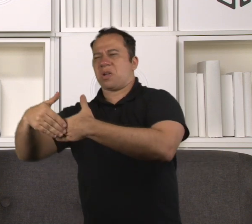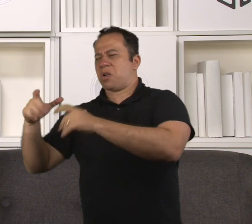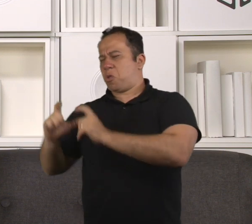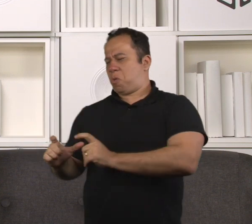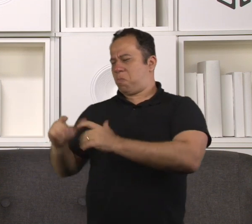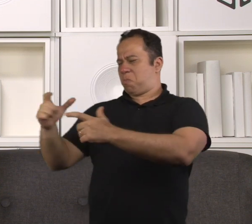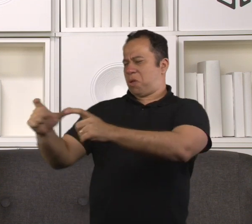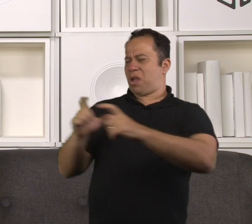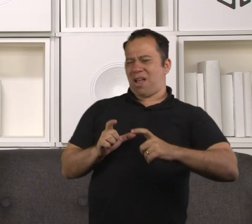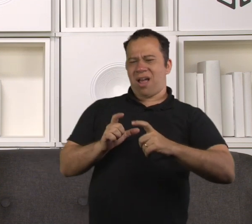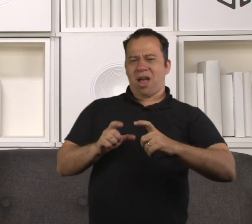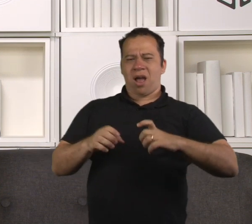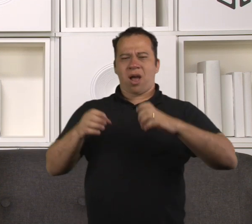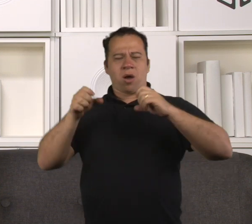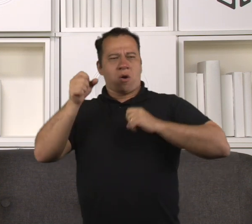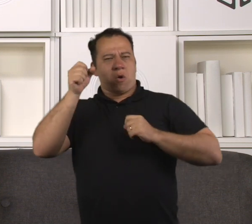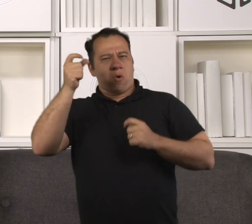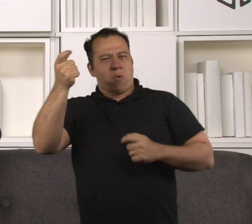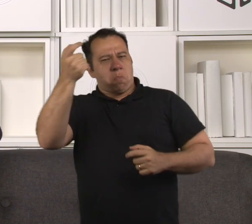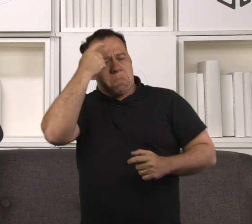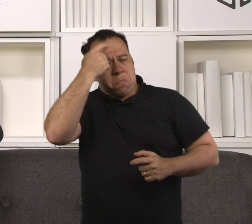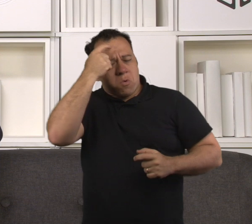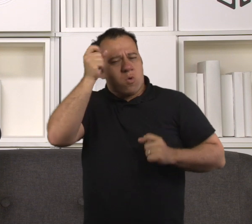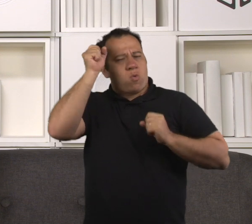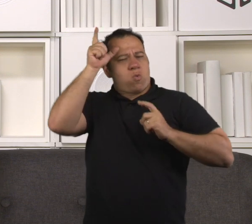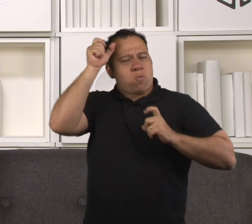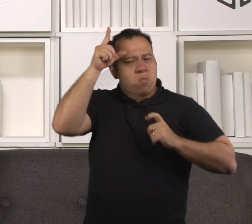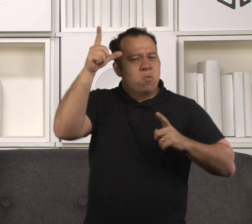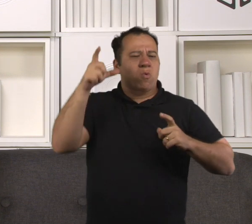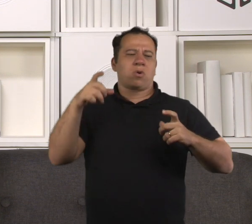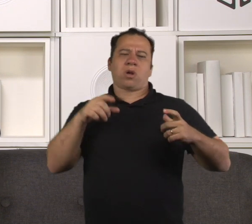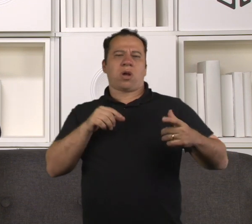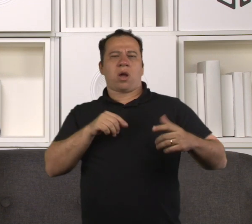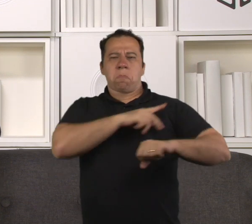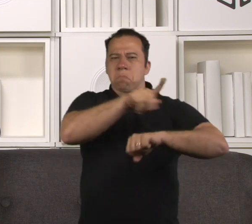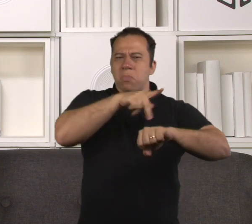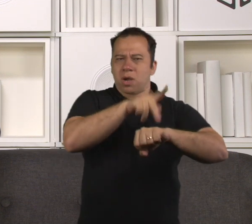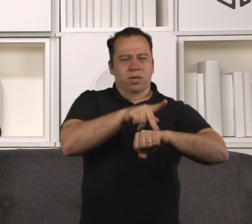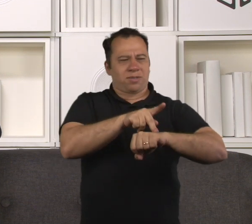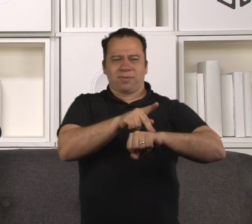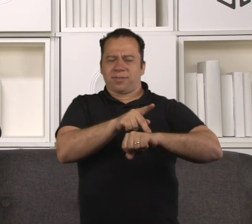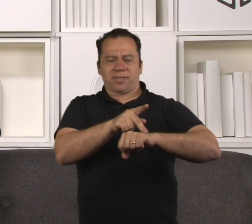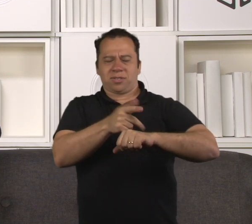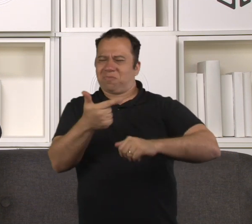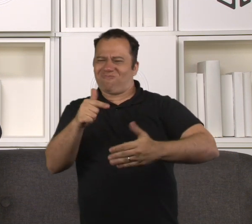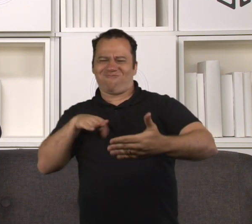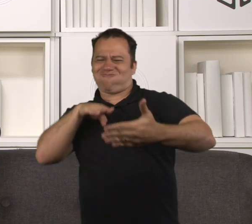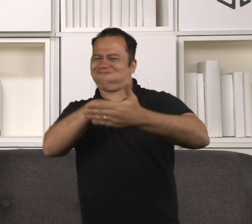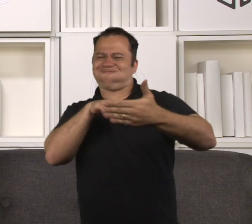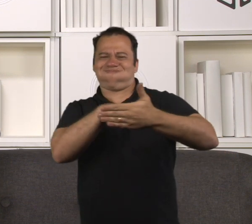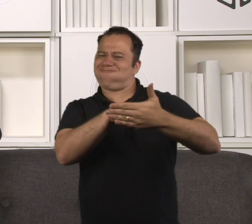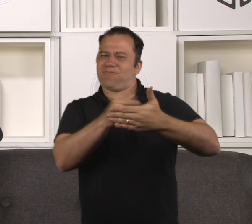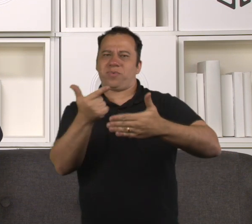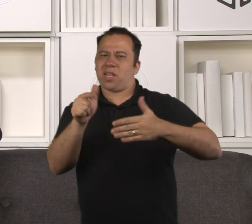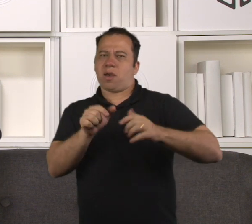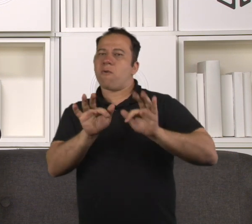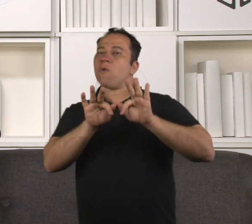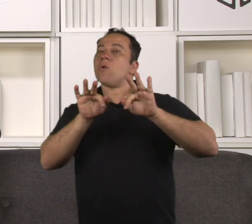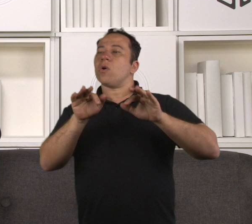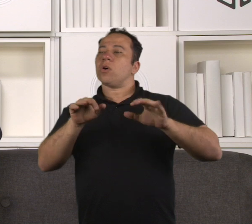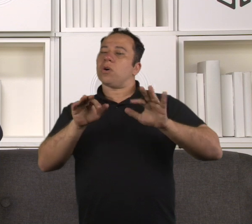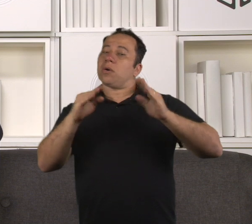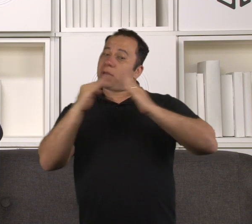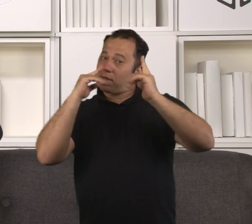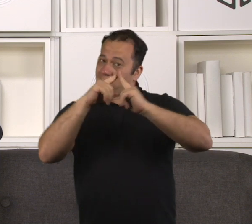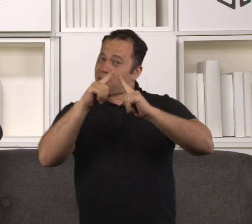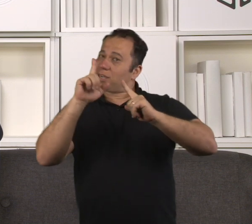étnicas, não tem fronteiras culturais, não tem fronteiras geográficas. A Igreja de Jesus é uma grande família espalhada pelo